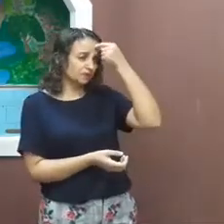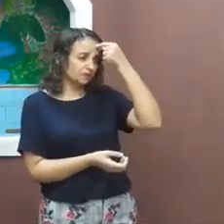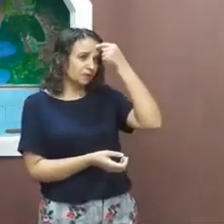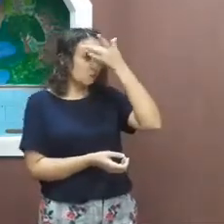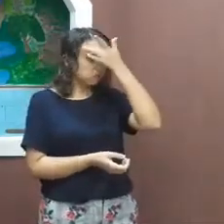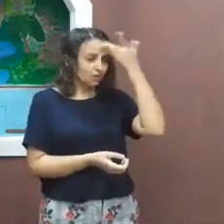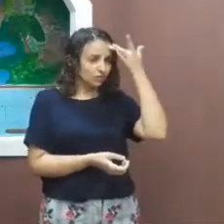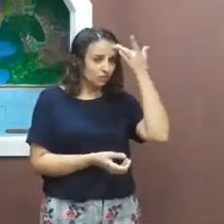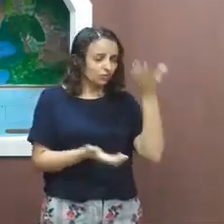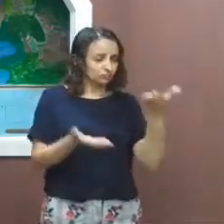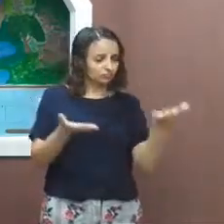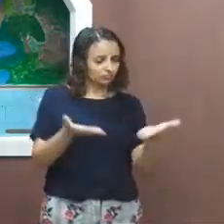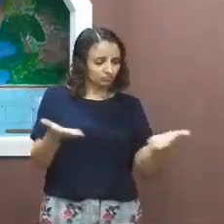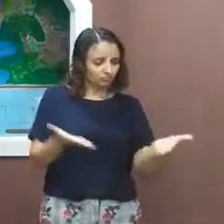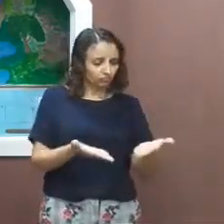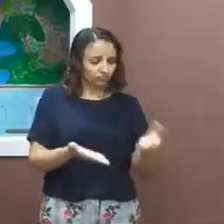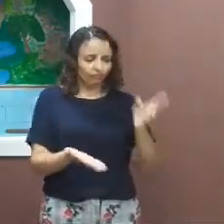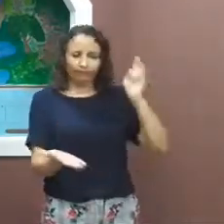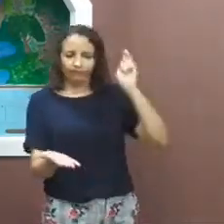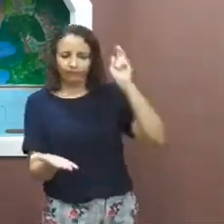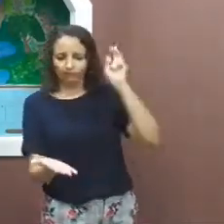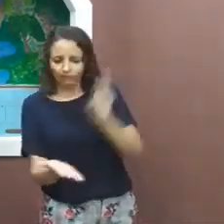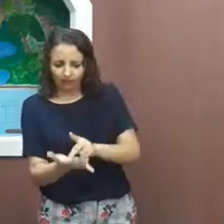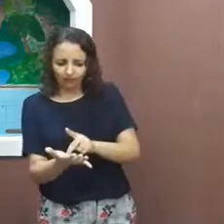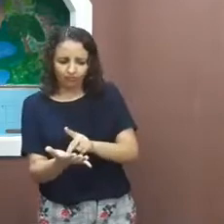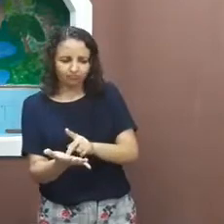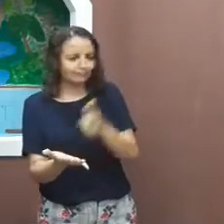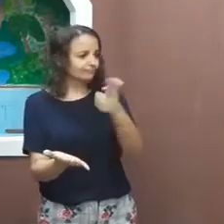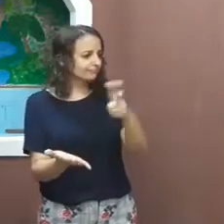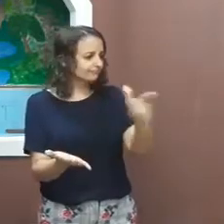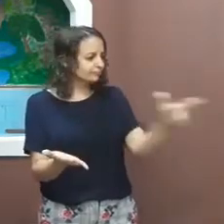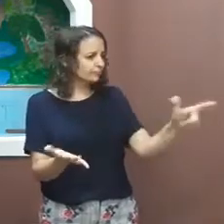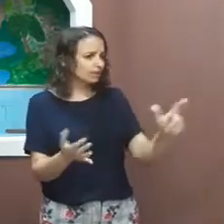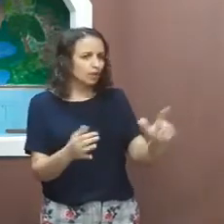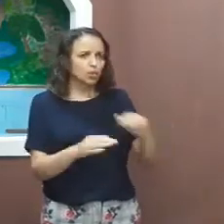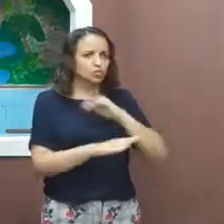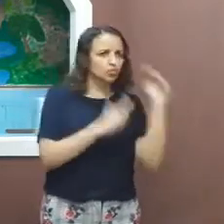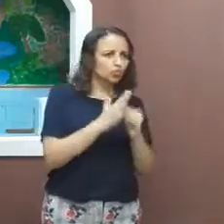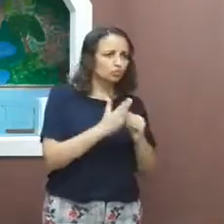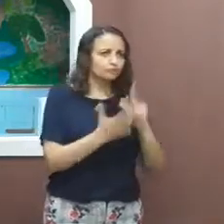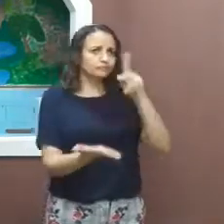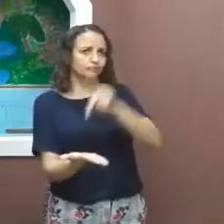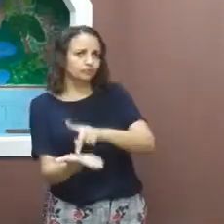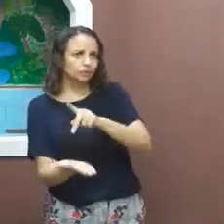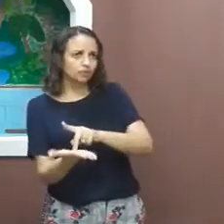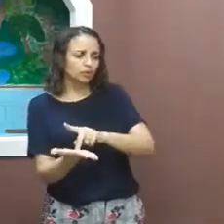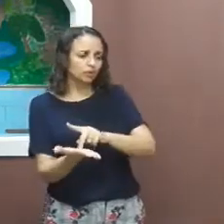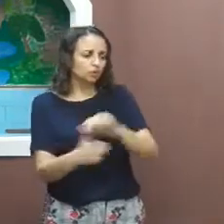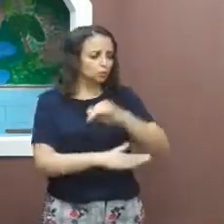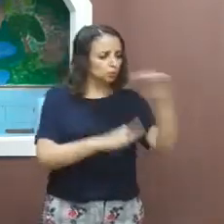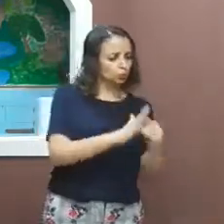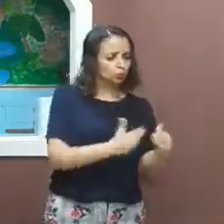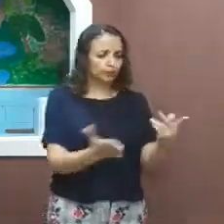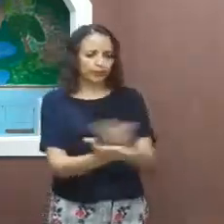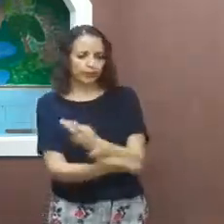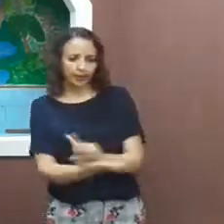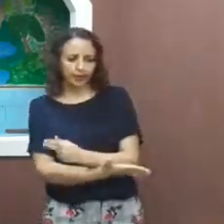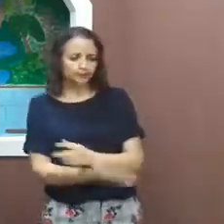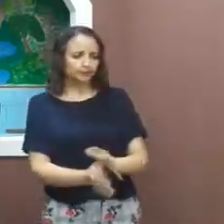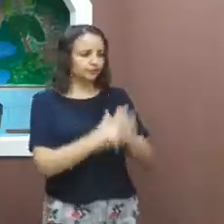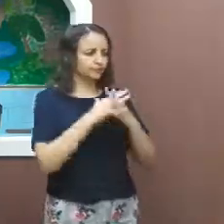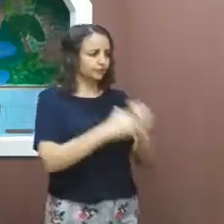pós-modernos, uma verdade. Tudo é verdade, tudo está certo e tudo está errado. Com isso